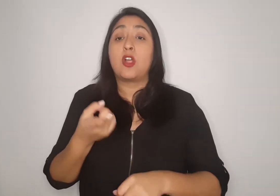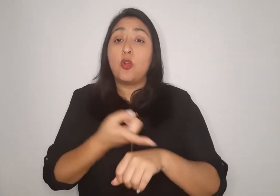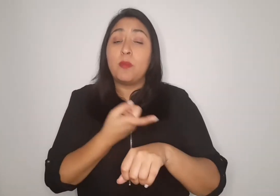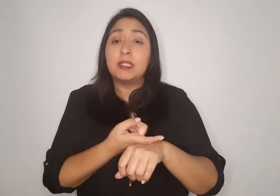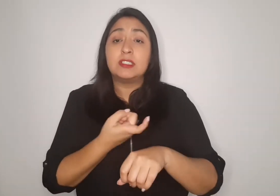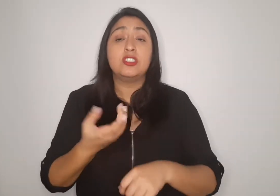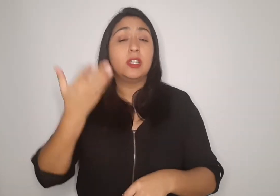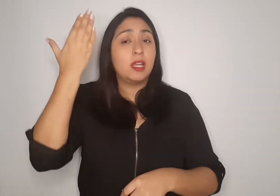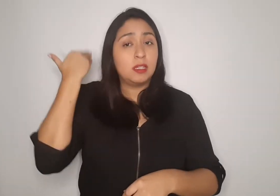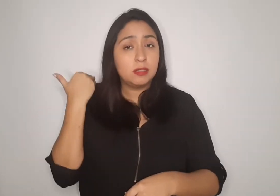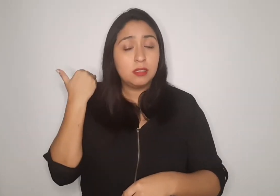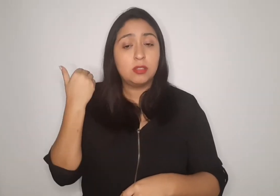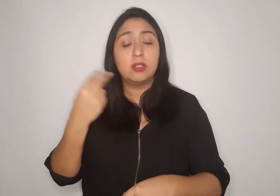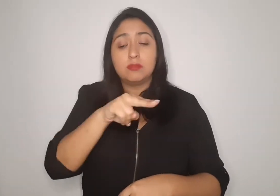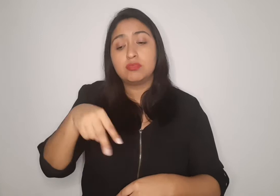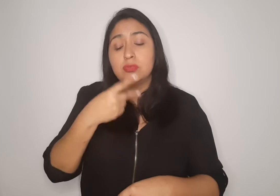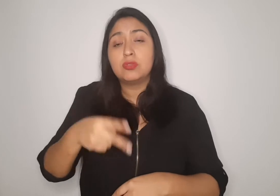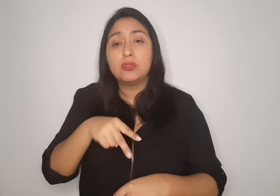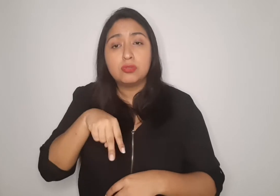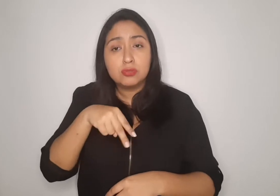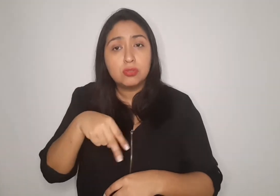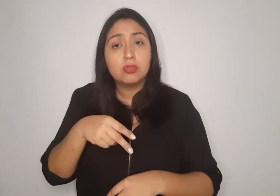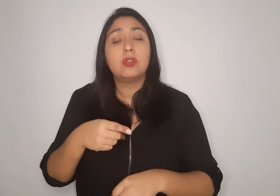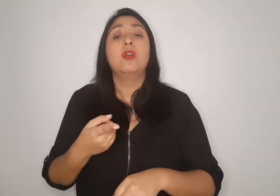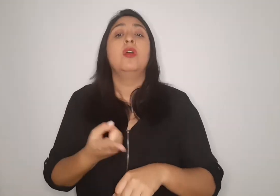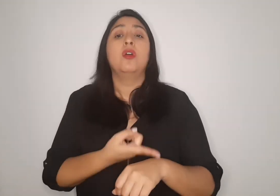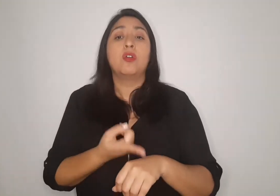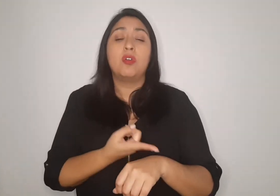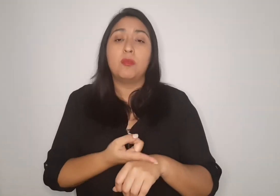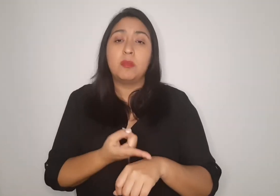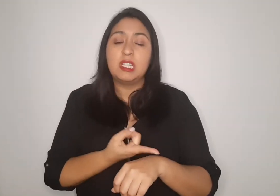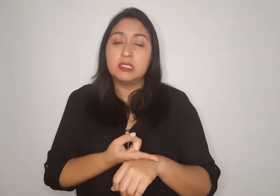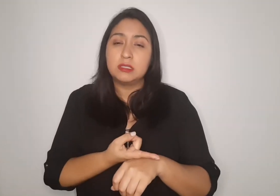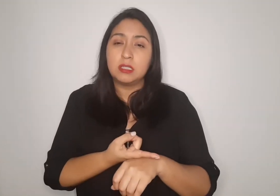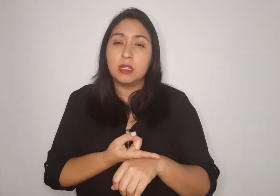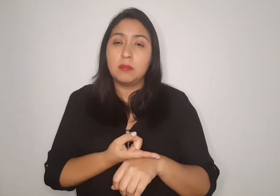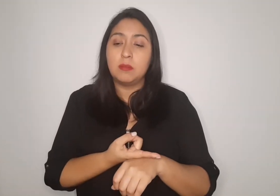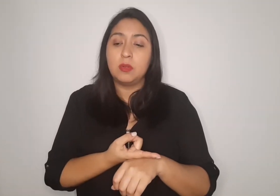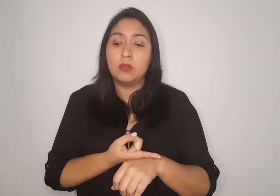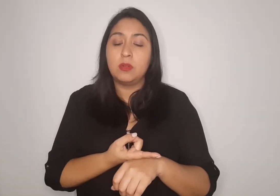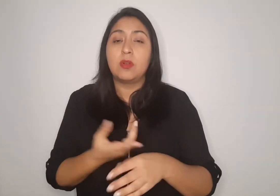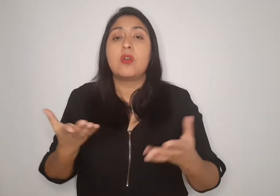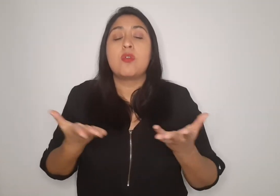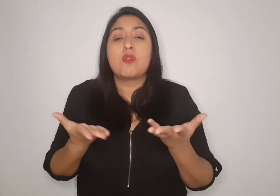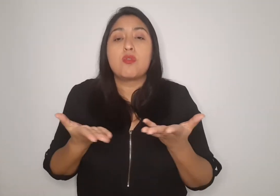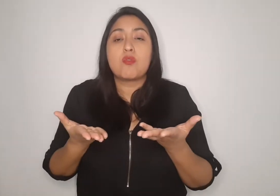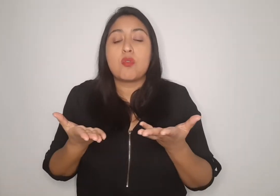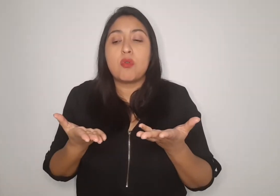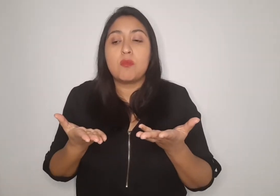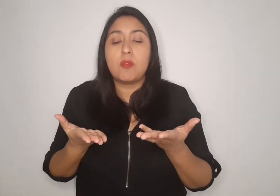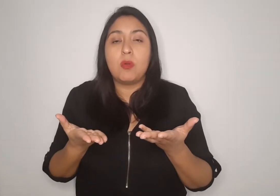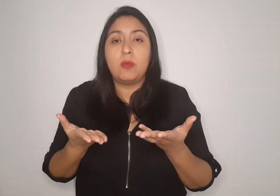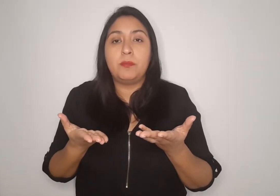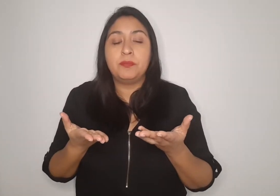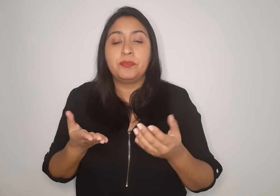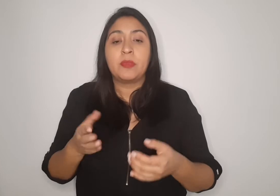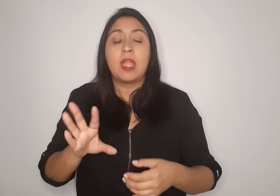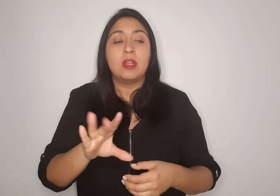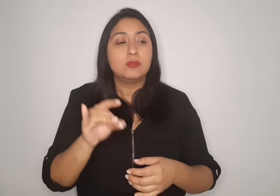conversando sobre cómo es estar en el fondo en este tomar y ver el